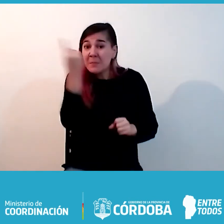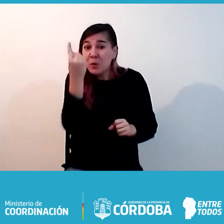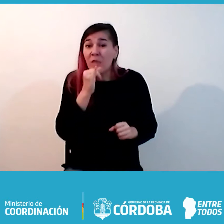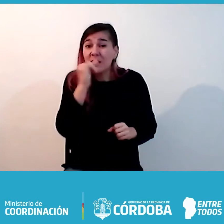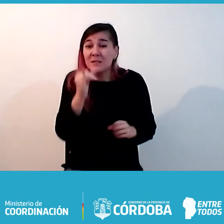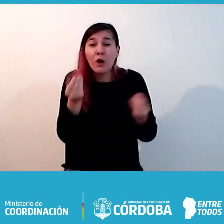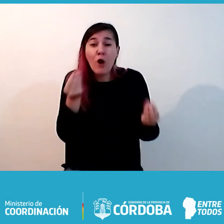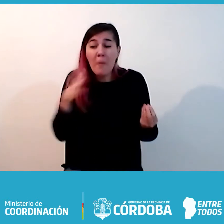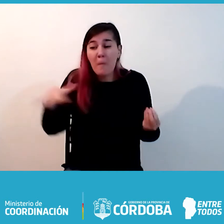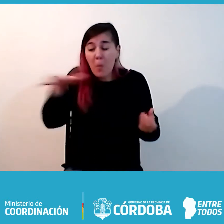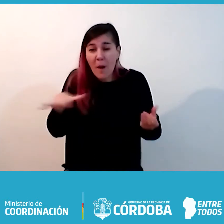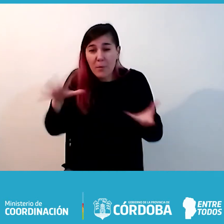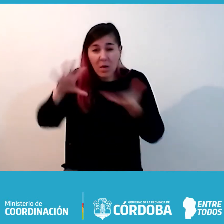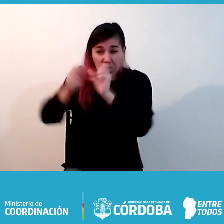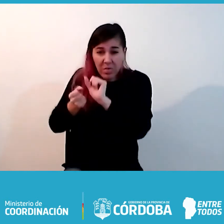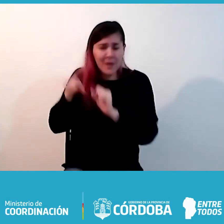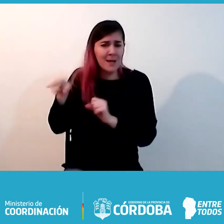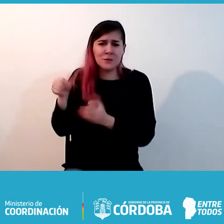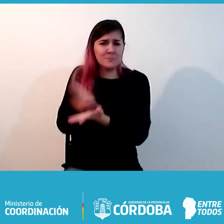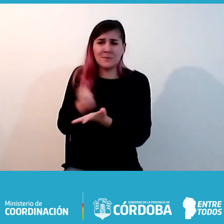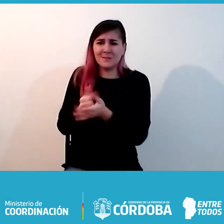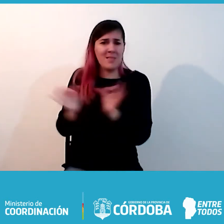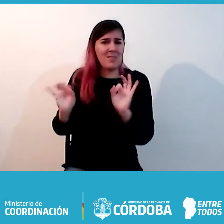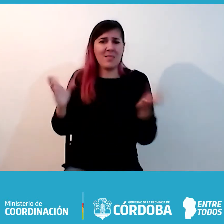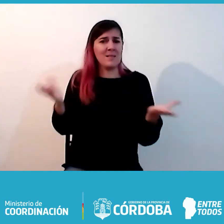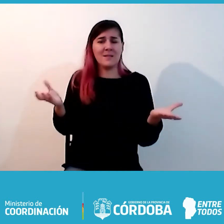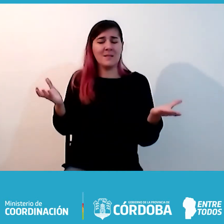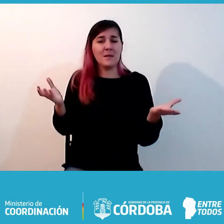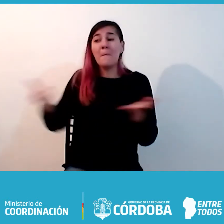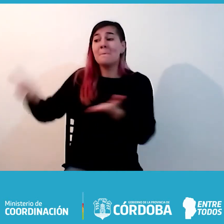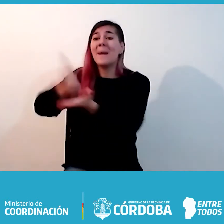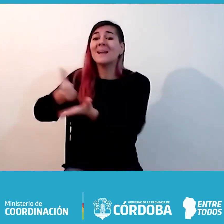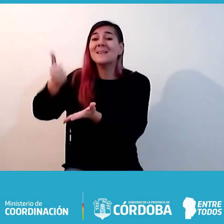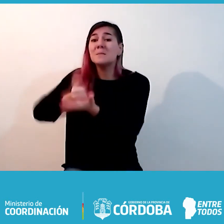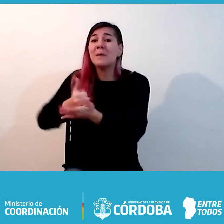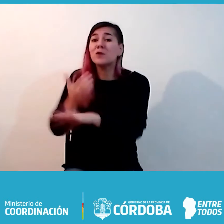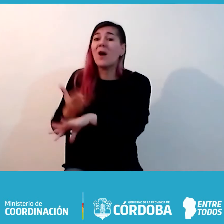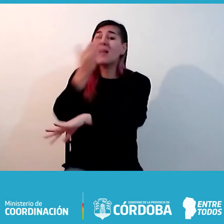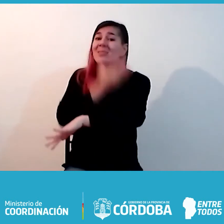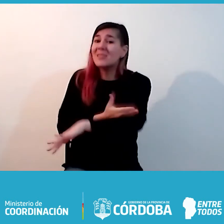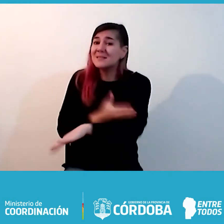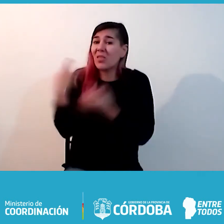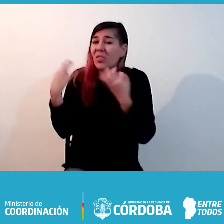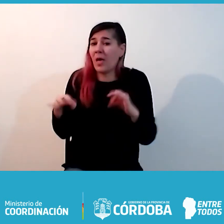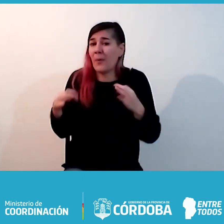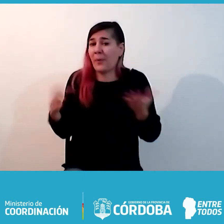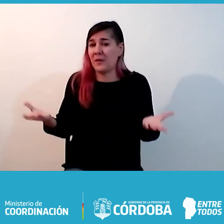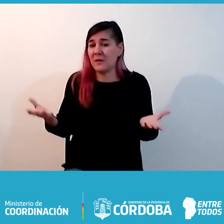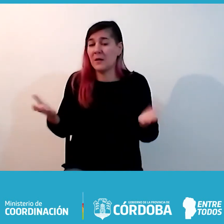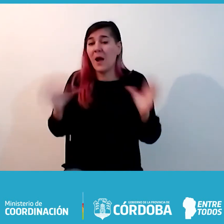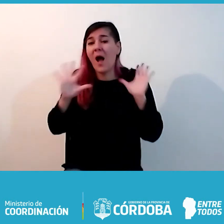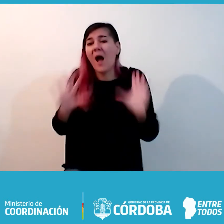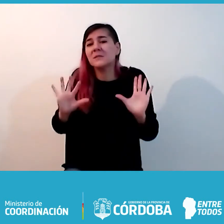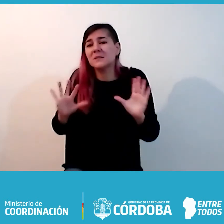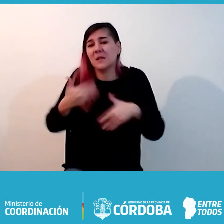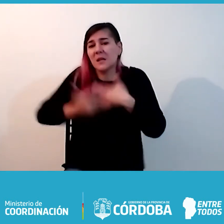quedó este pueblo. Y eso no es participación ciudadana. La participación se da mucho antes, sostiene. Y así seguimos y